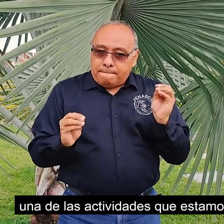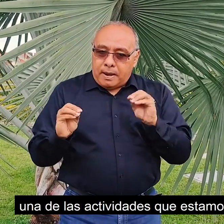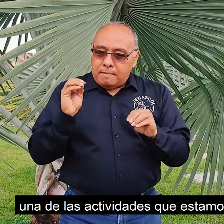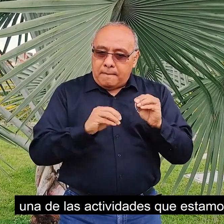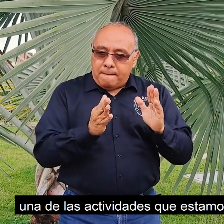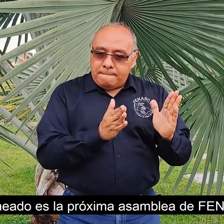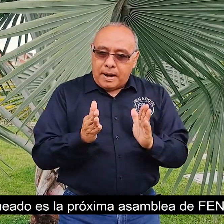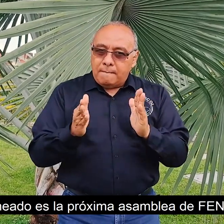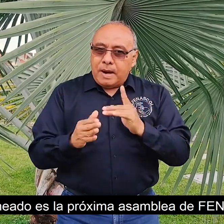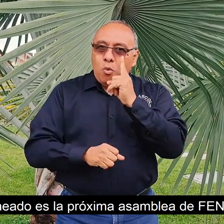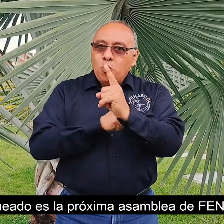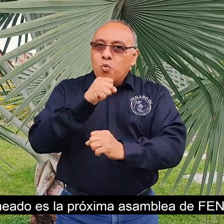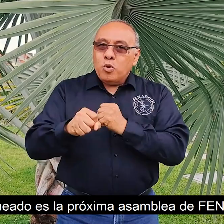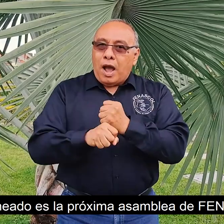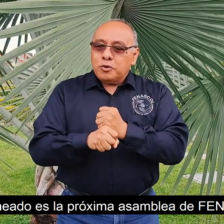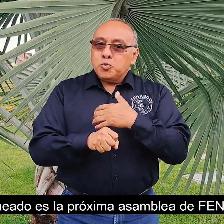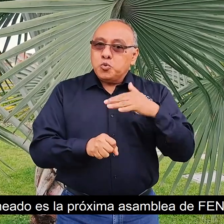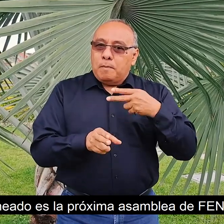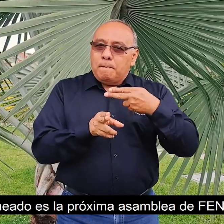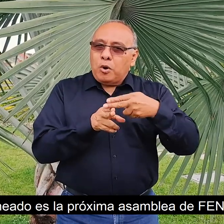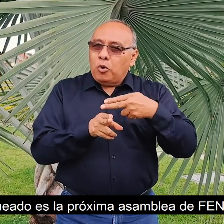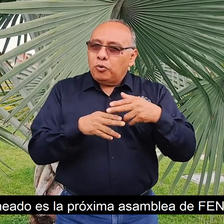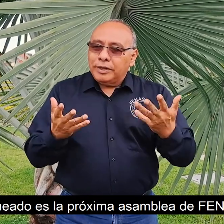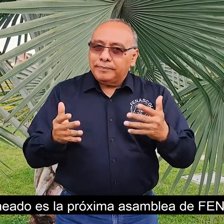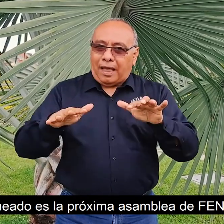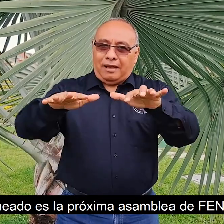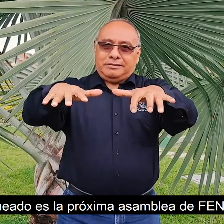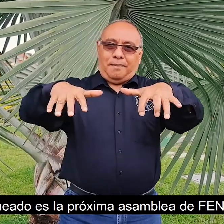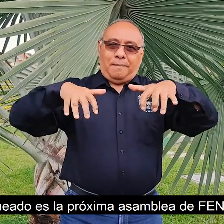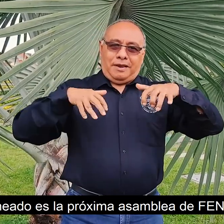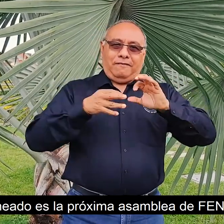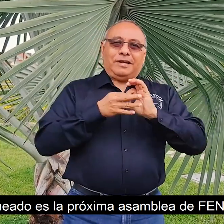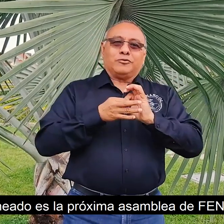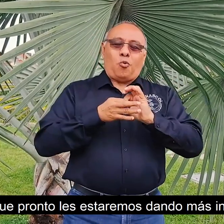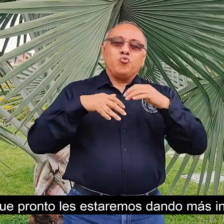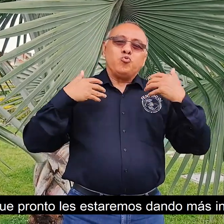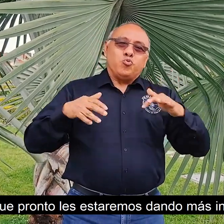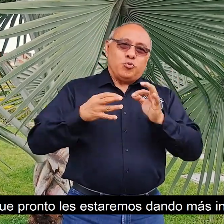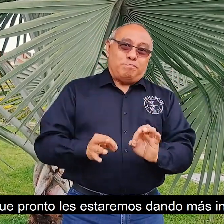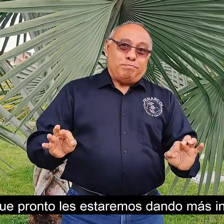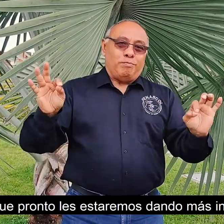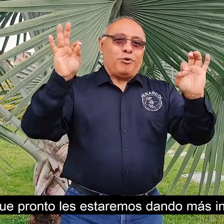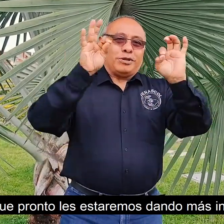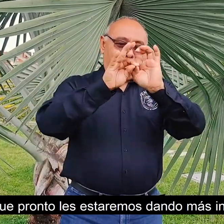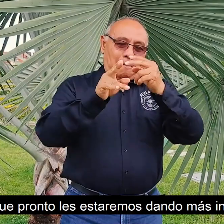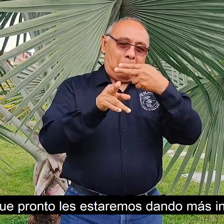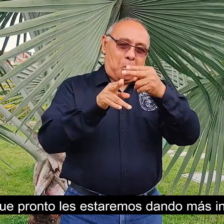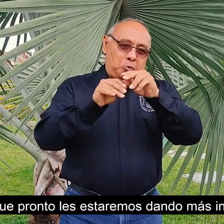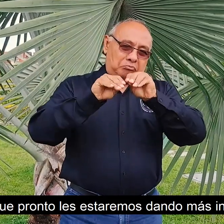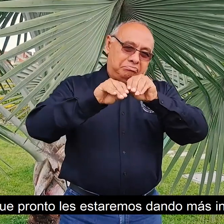que estamos planeando es la próxima Asamblea de FENASCOL, de la que pronto les estaremos dando más